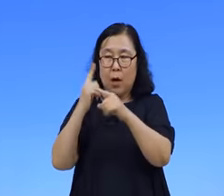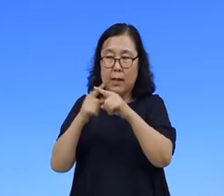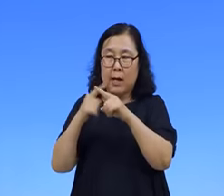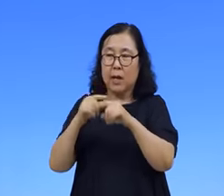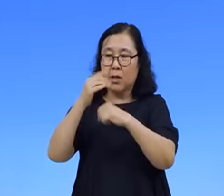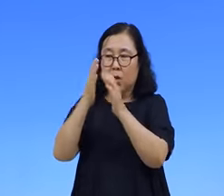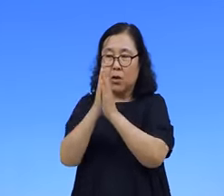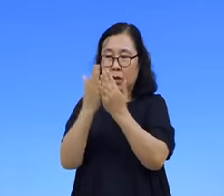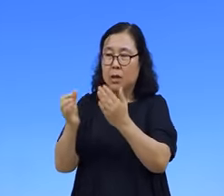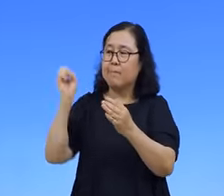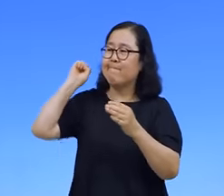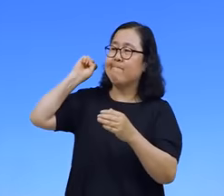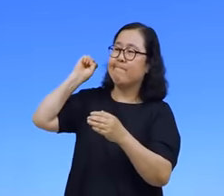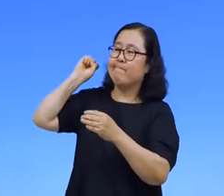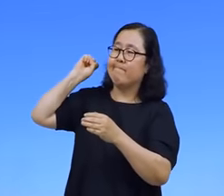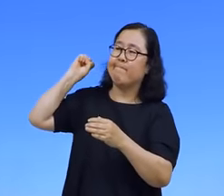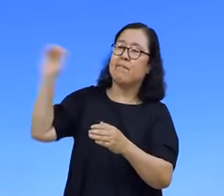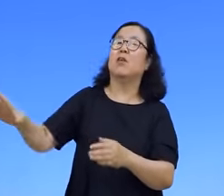설교하다가 성경을 집어 던졌대요.